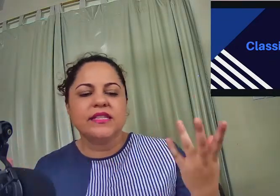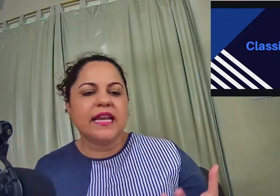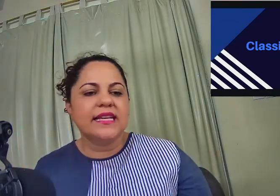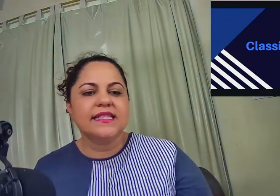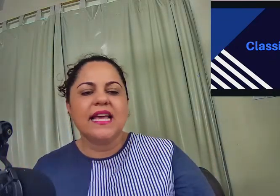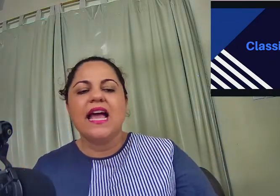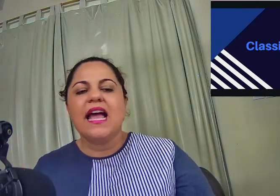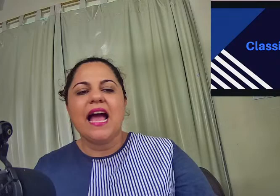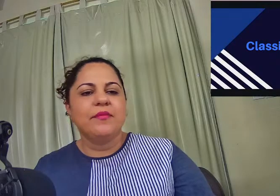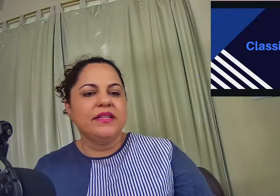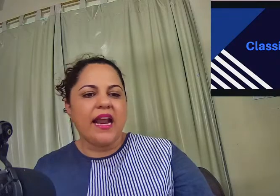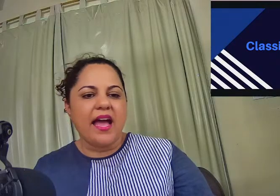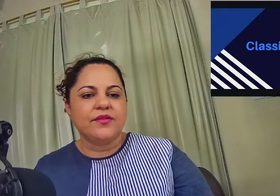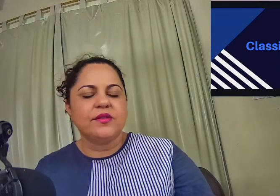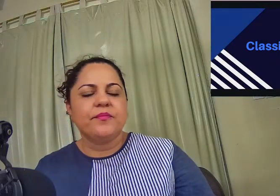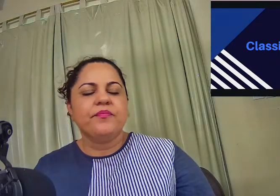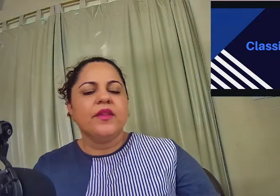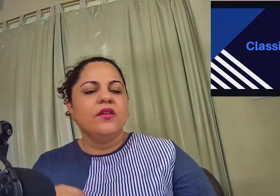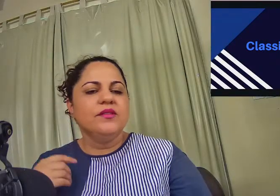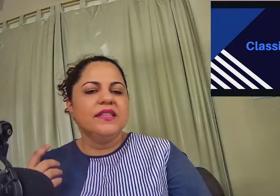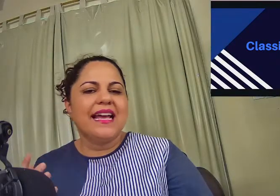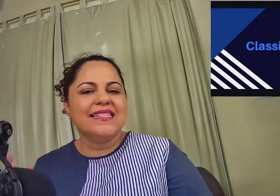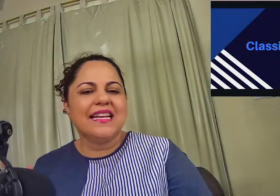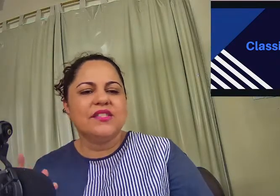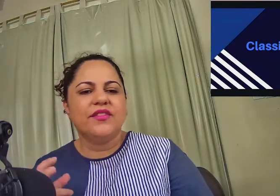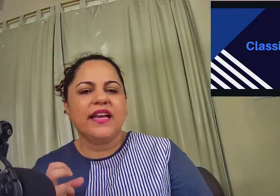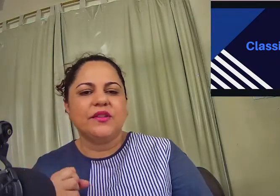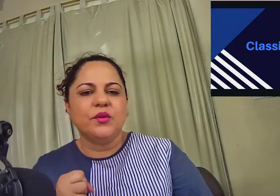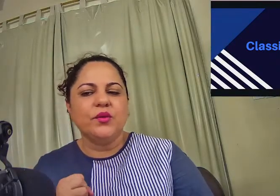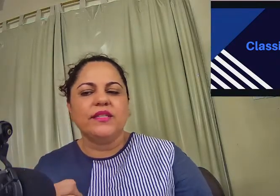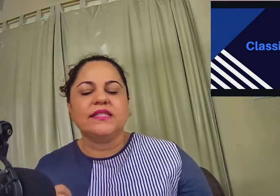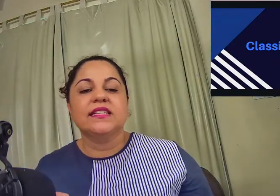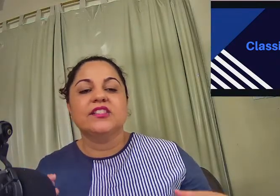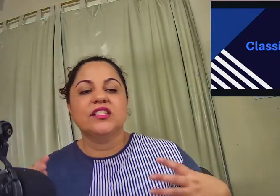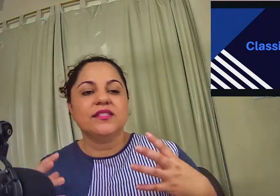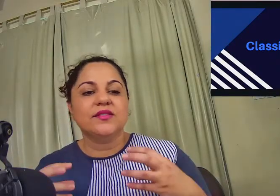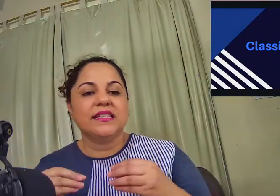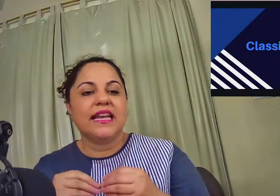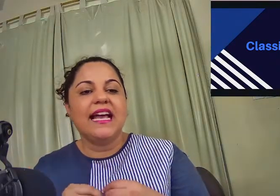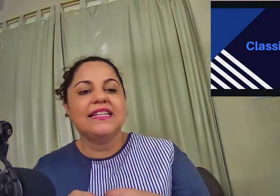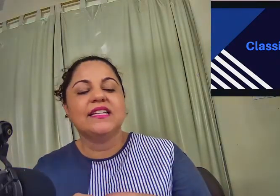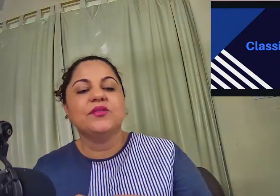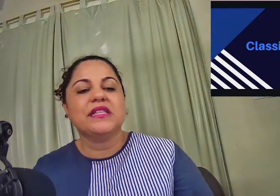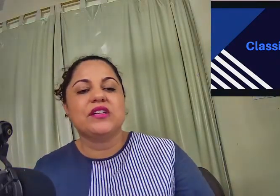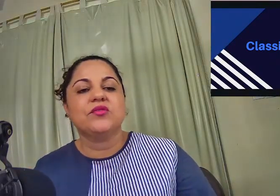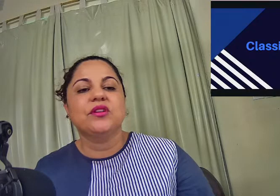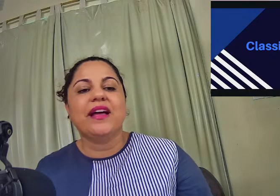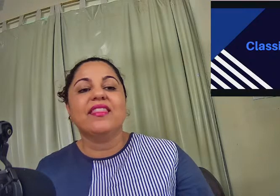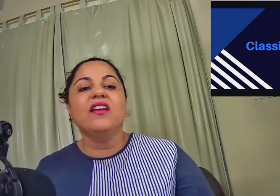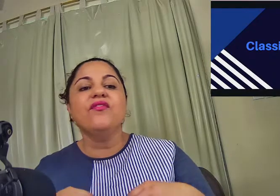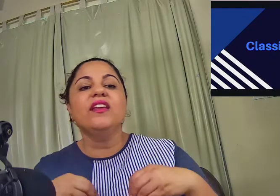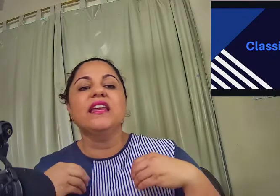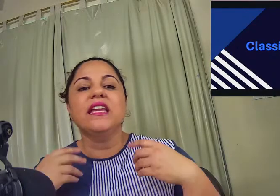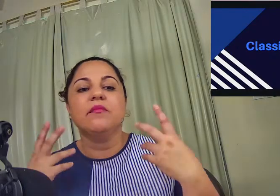sinais arbitrários. Os sinais classificadores já são sinais que nos ajudam a definir